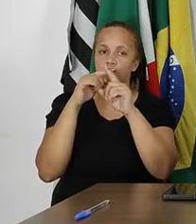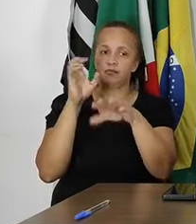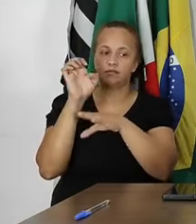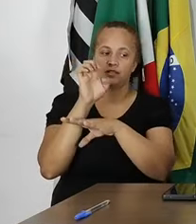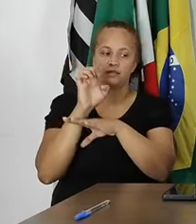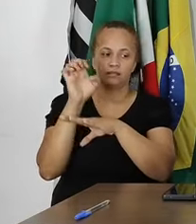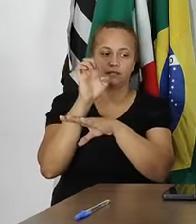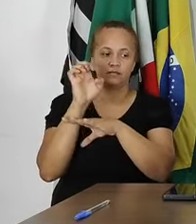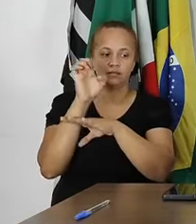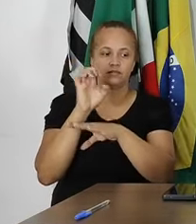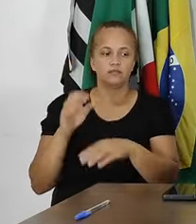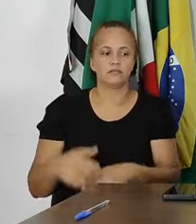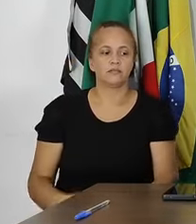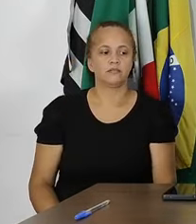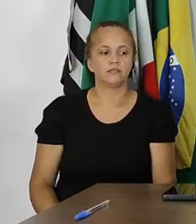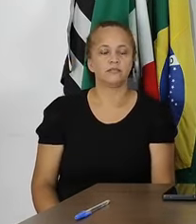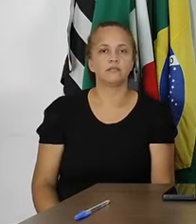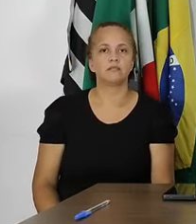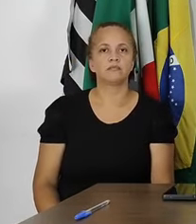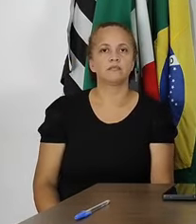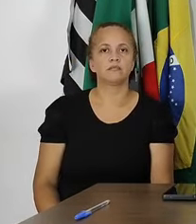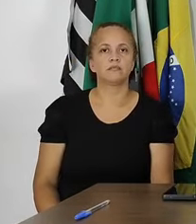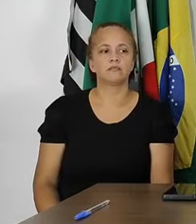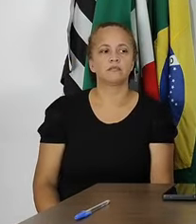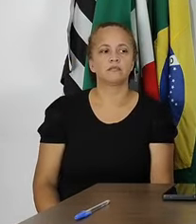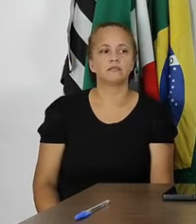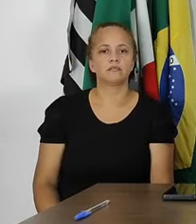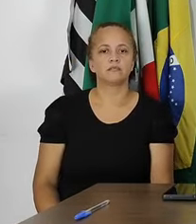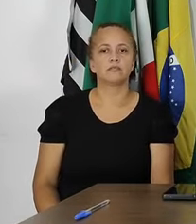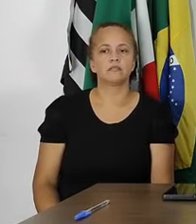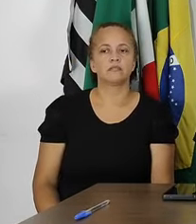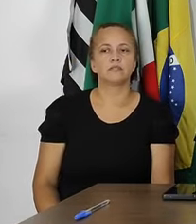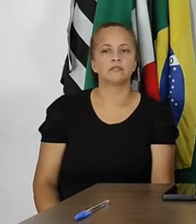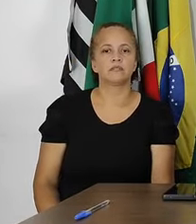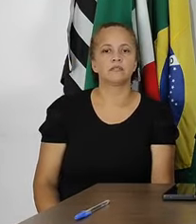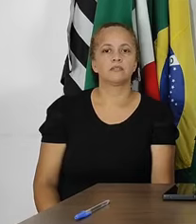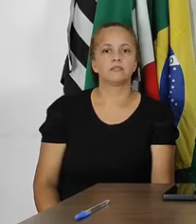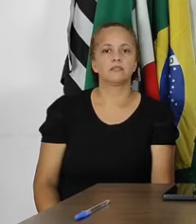Só um minutinho, irmãos. Rodrigo, traz um copinho de água para mim, por favor.